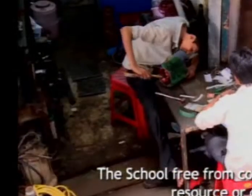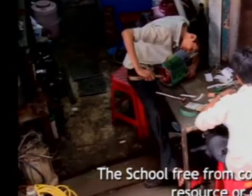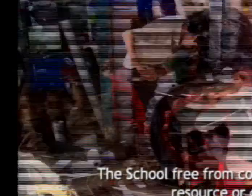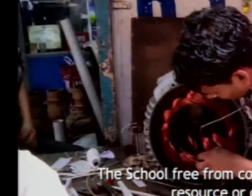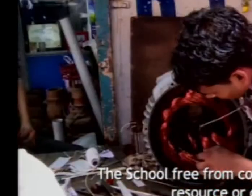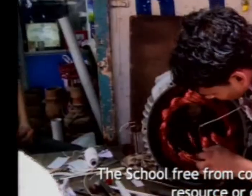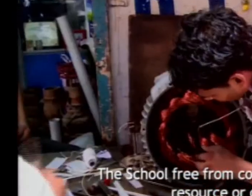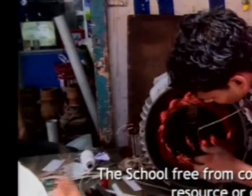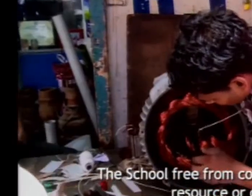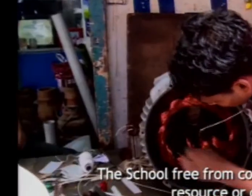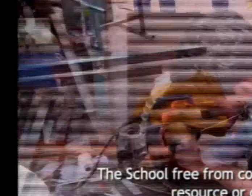सीमा से